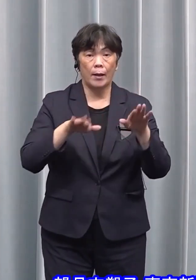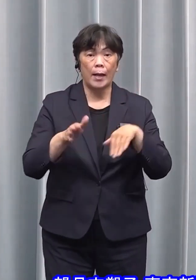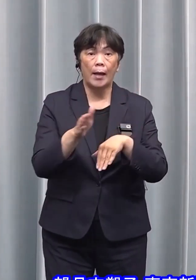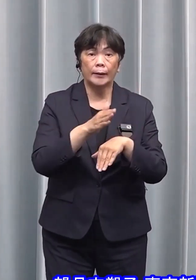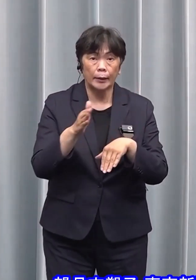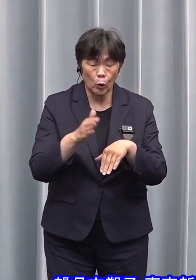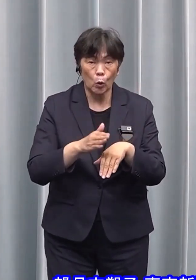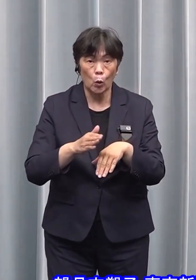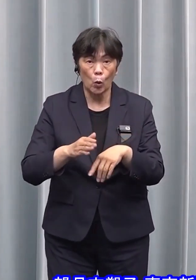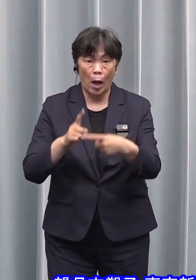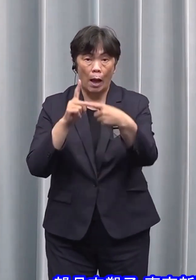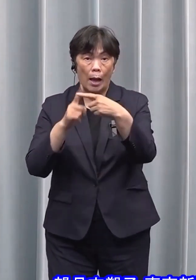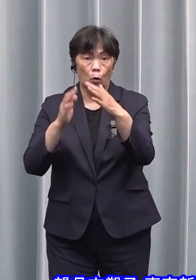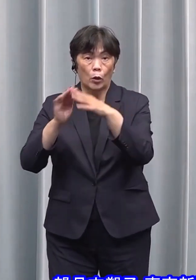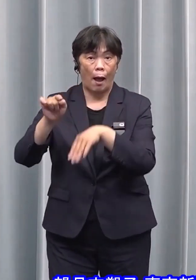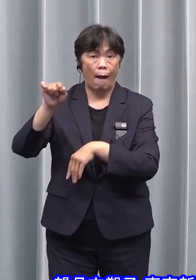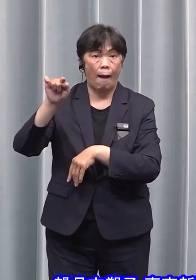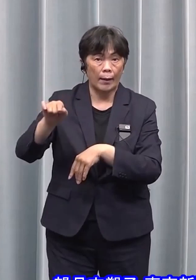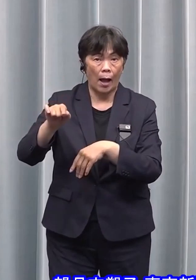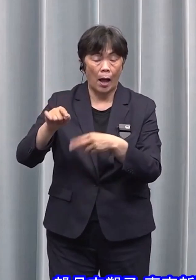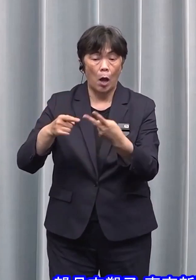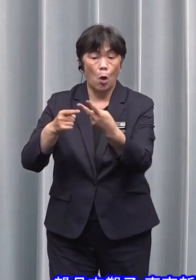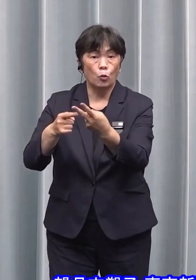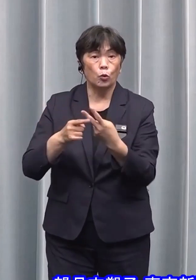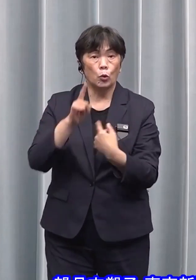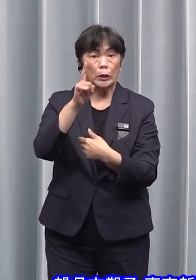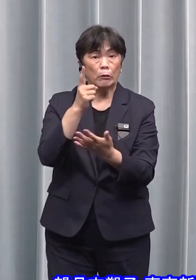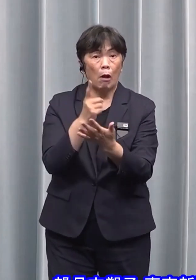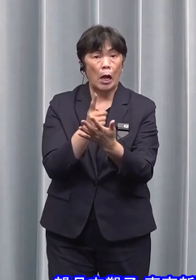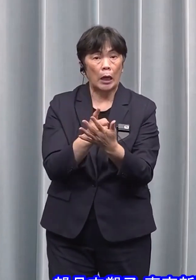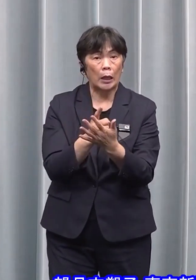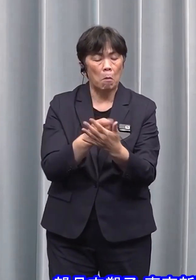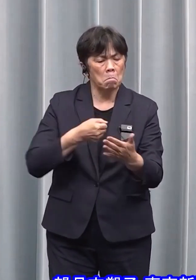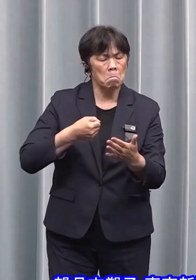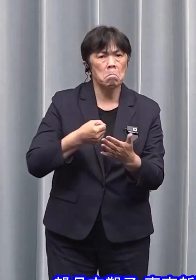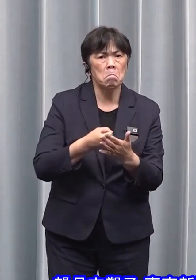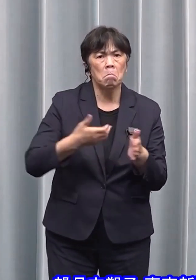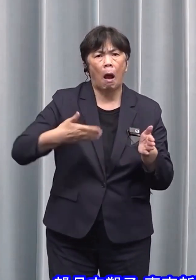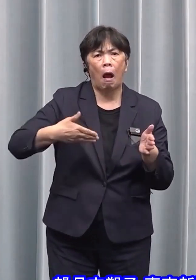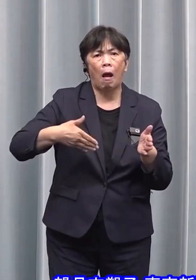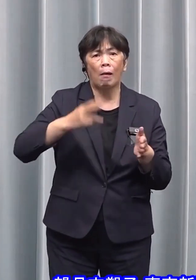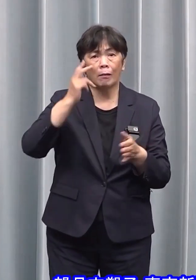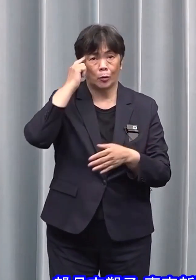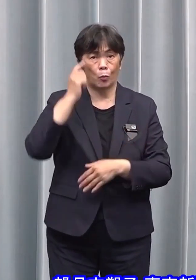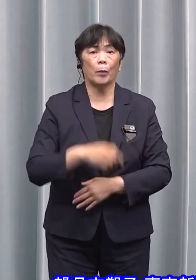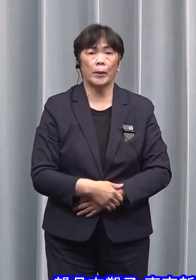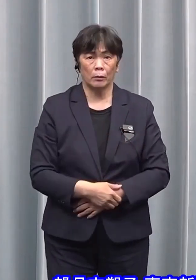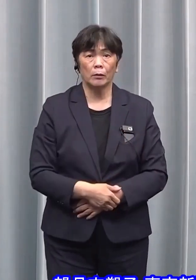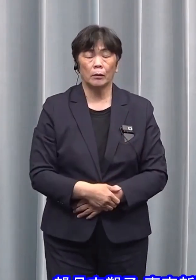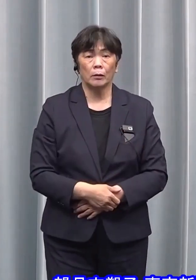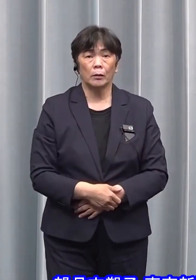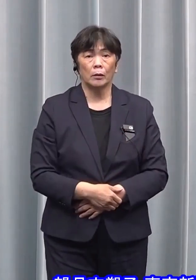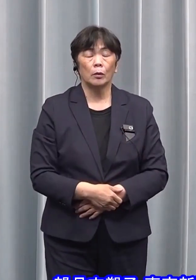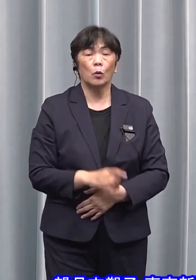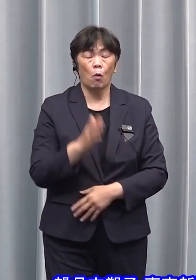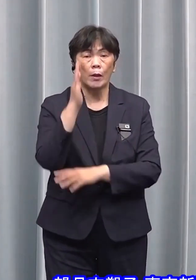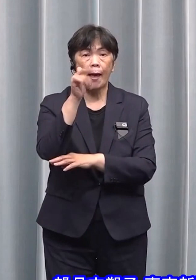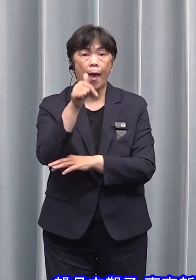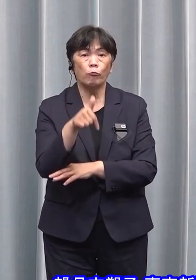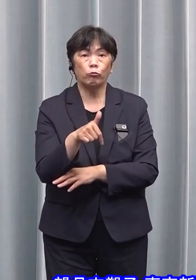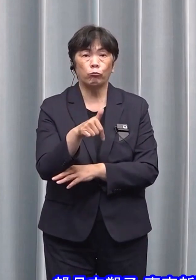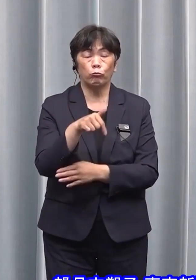団側が封書1通で回答するなど、まあ、実のある調査になっていないのではないかという指摘も出ています。これ政府として